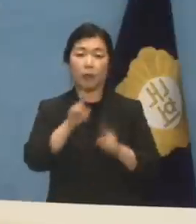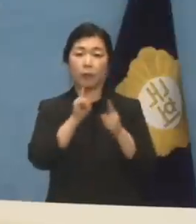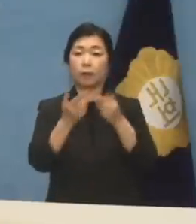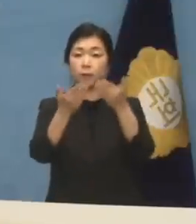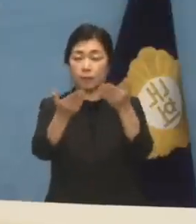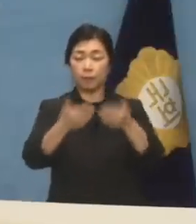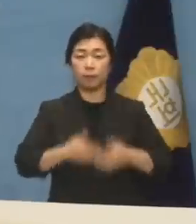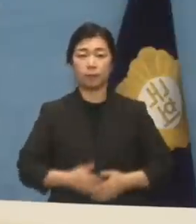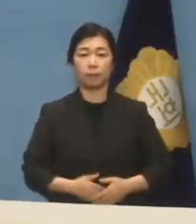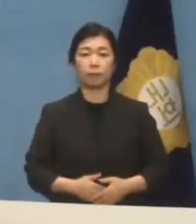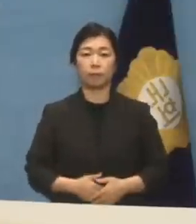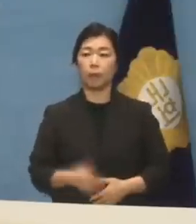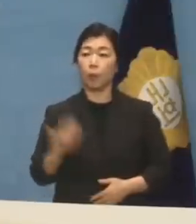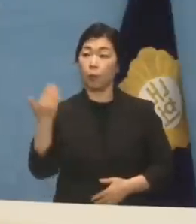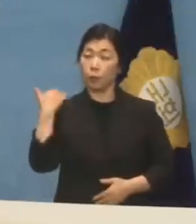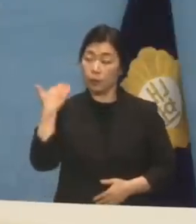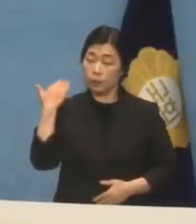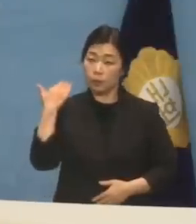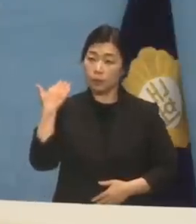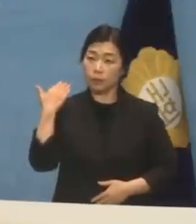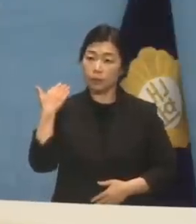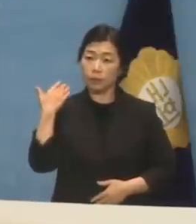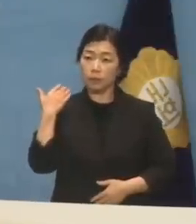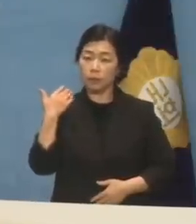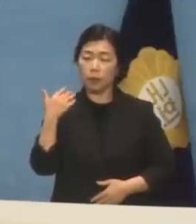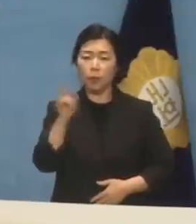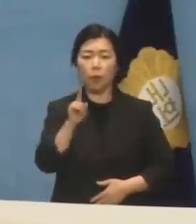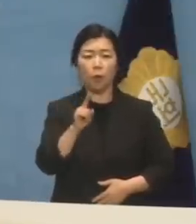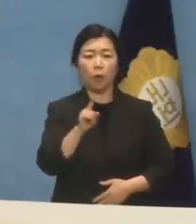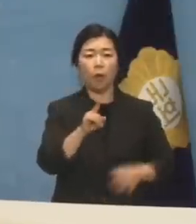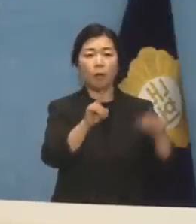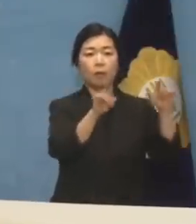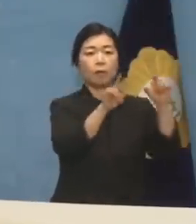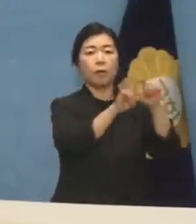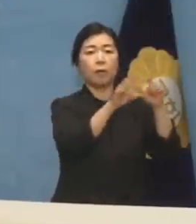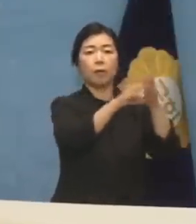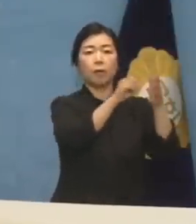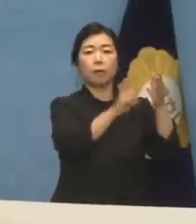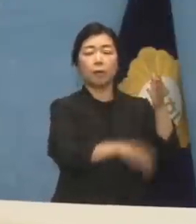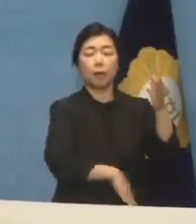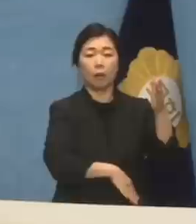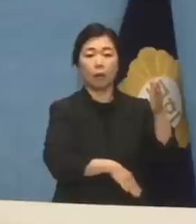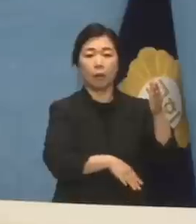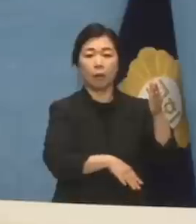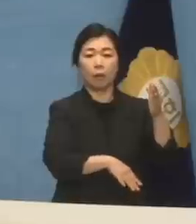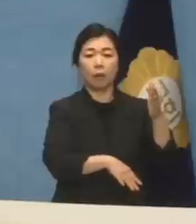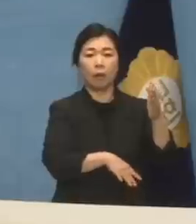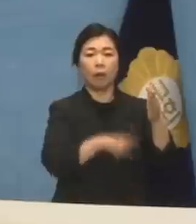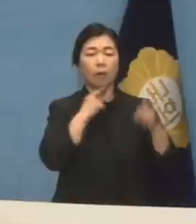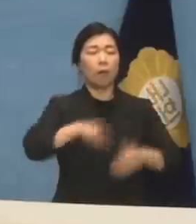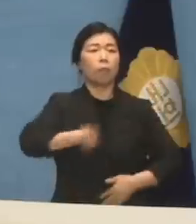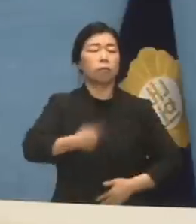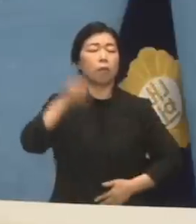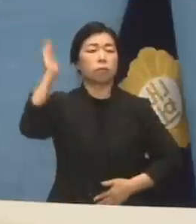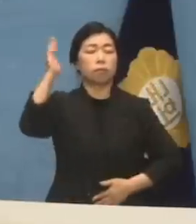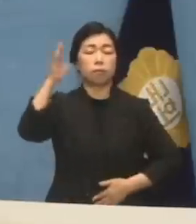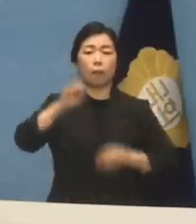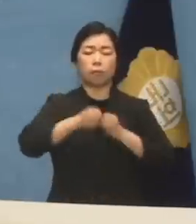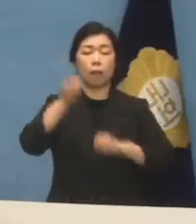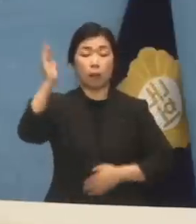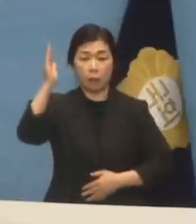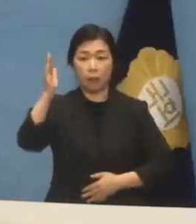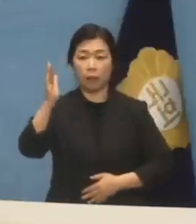들자고 하자면은 최근에 있었던 주어 생략 사건이 그렇습니다. 이